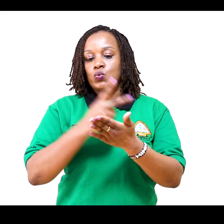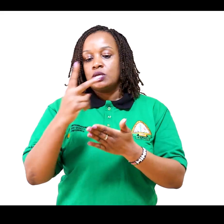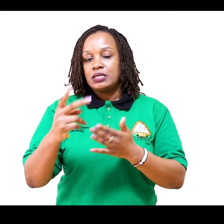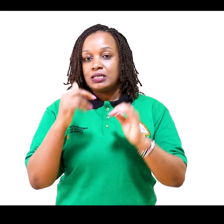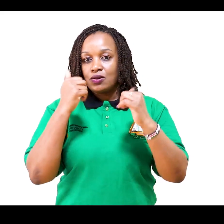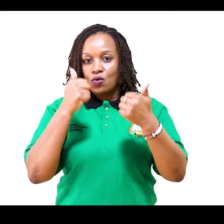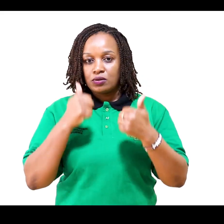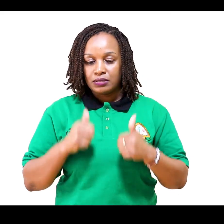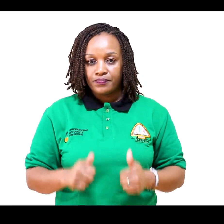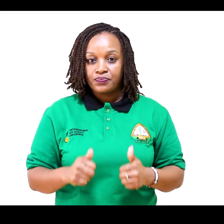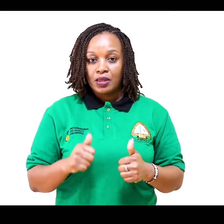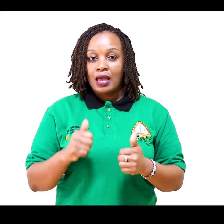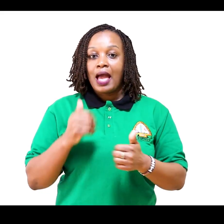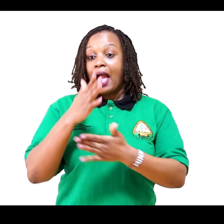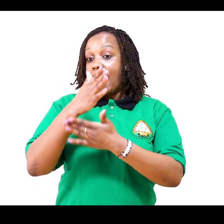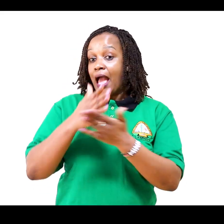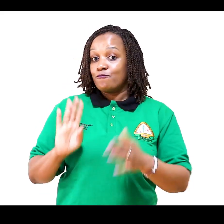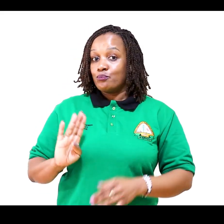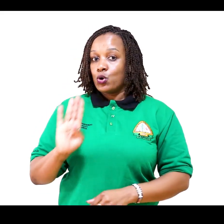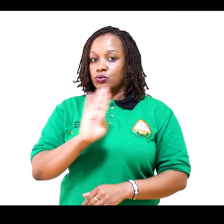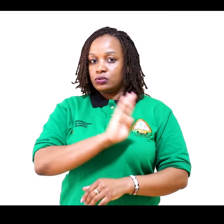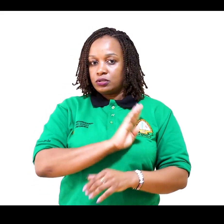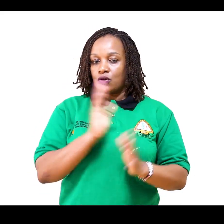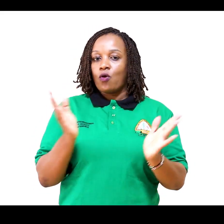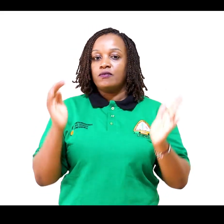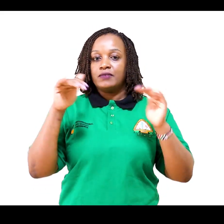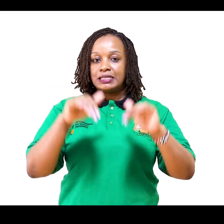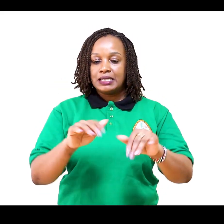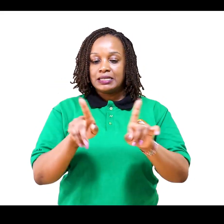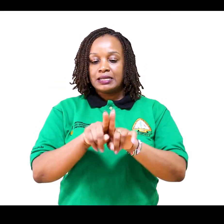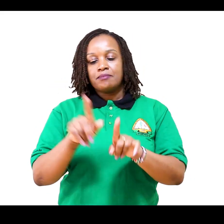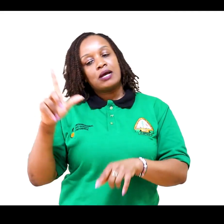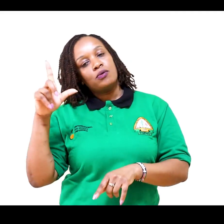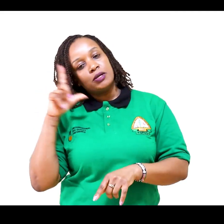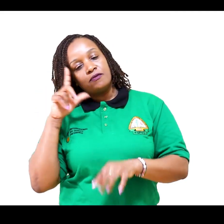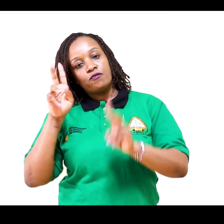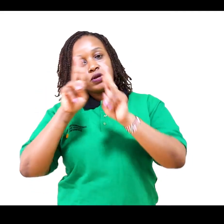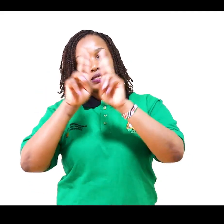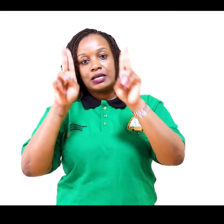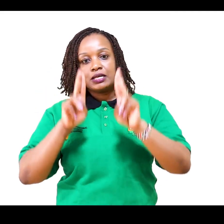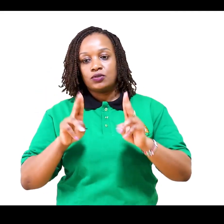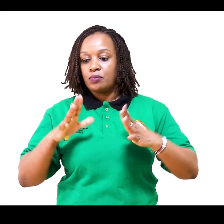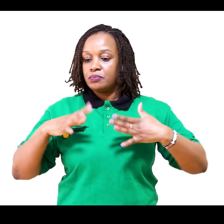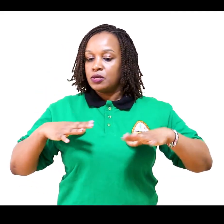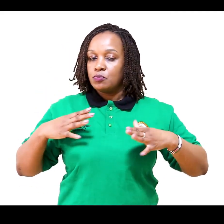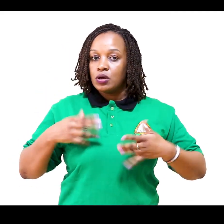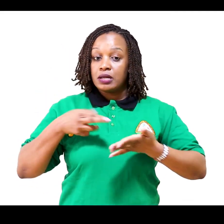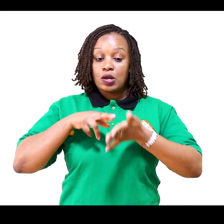ankara. Kwa nusu ya mkutano wa bodi na malazi kwa wakazi wa kimataifa, mahitaji